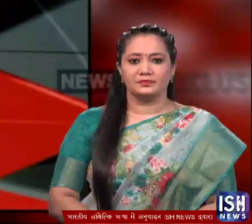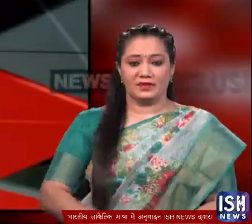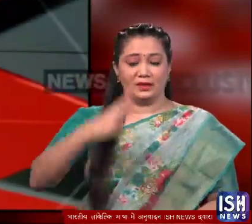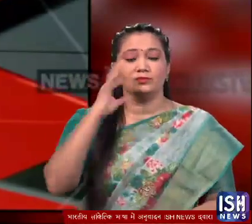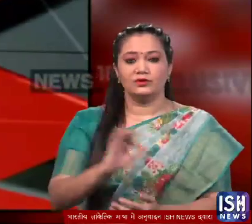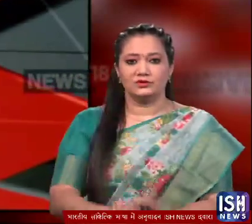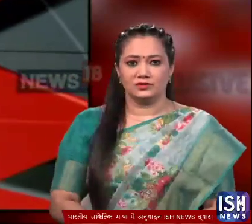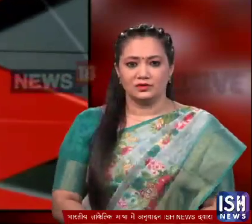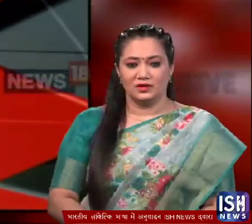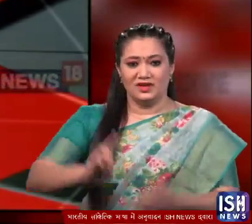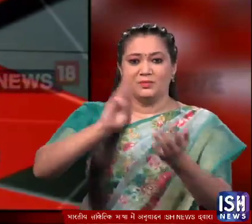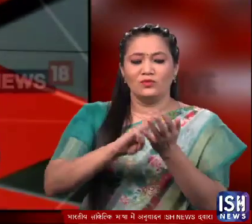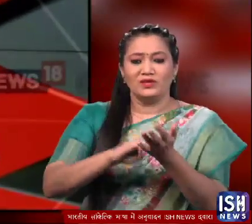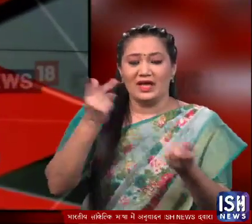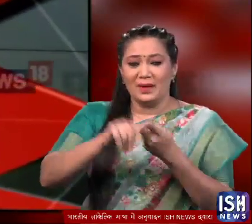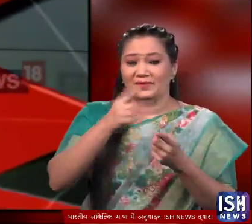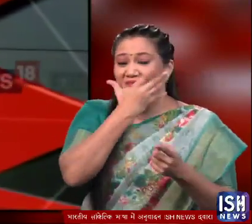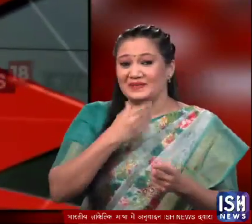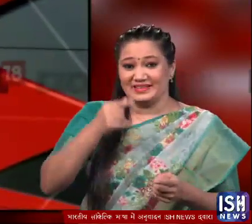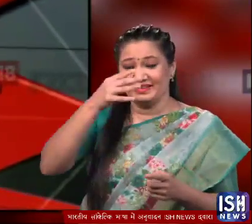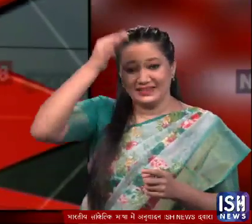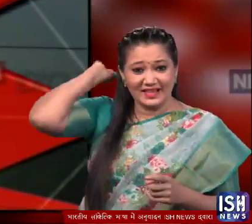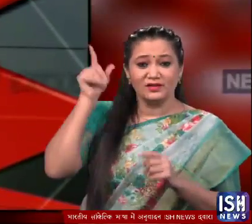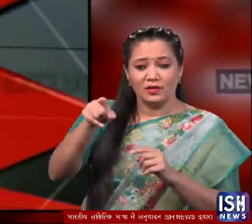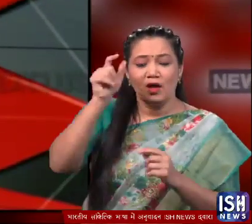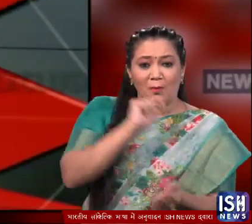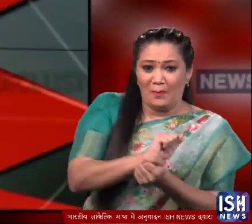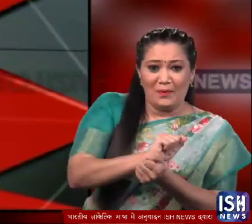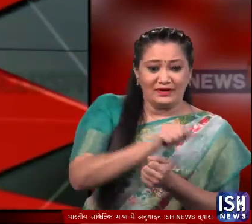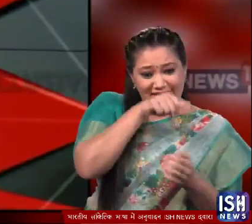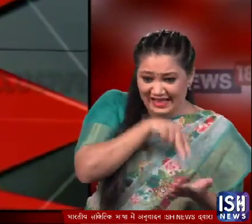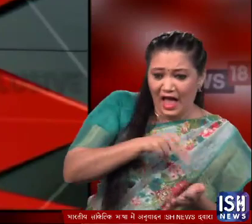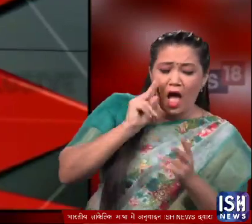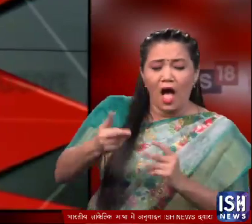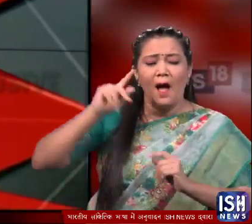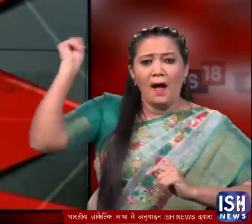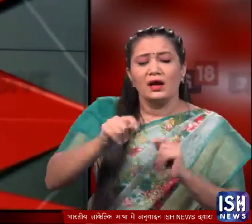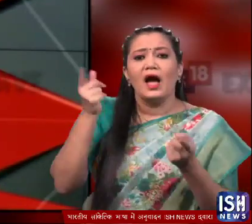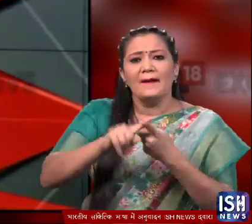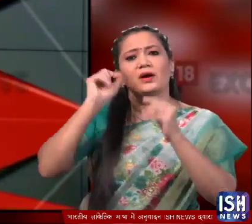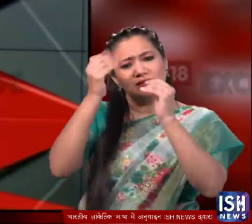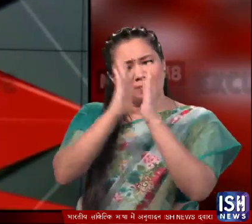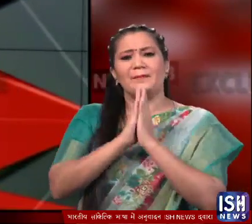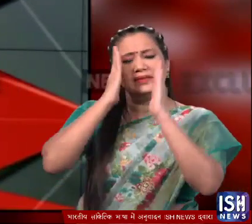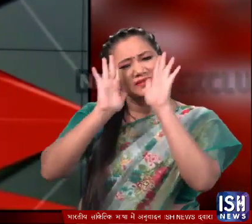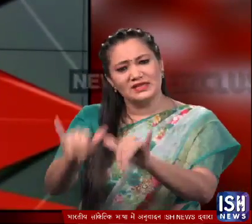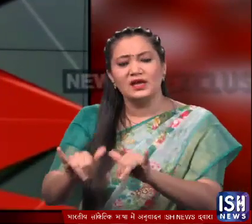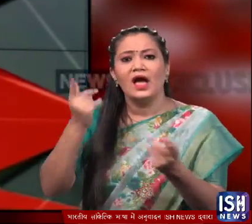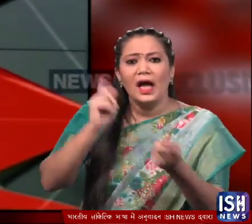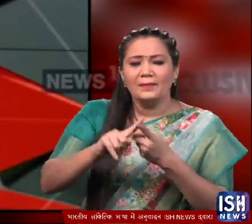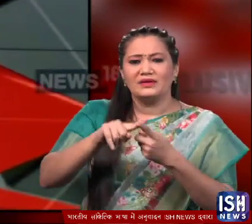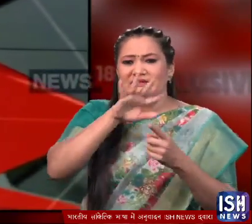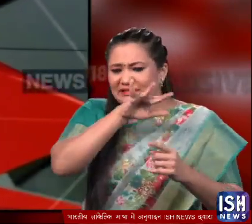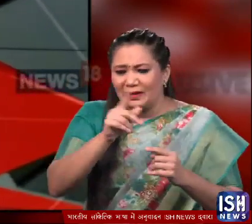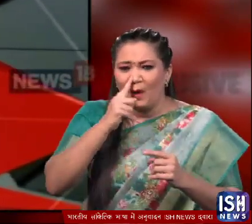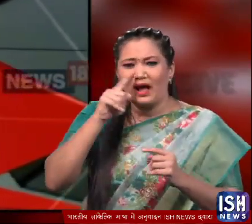सौभाग्य की एक बात यह है कि मोतिहारी में जिस साधु को पुलिस के सामने बेरहमी से पीटा गया, वो गांव के ही एक मठ में रहते हैं, जहां एक महिला के